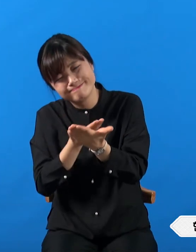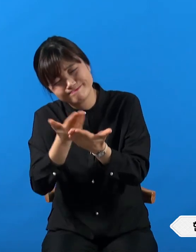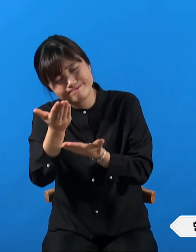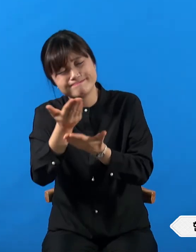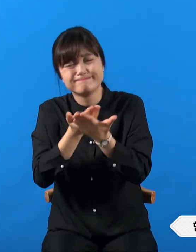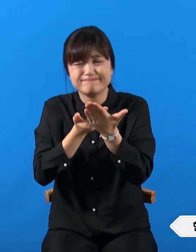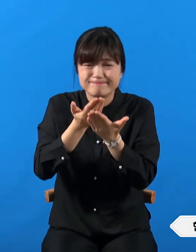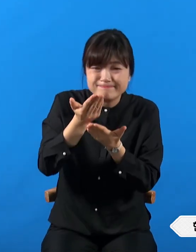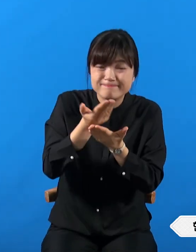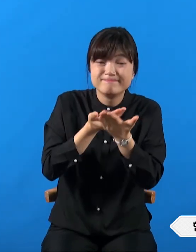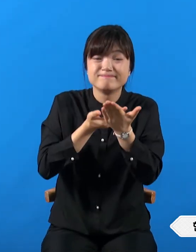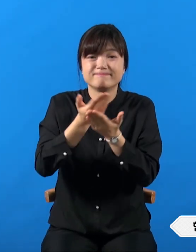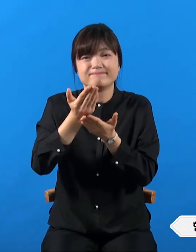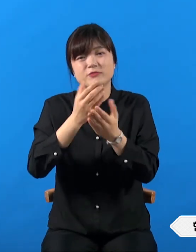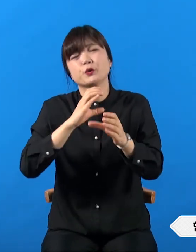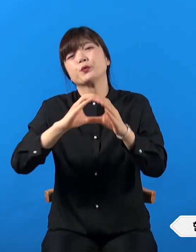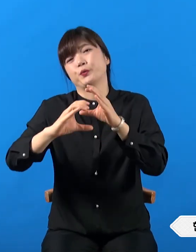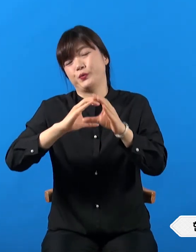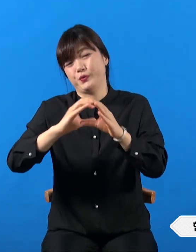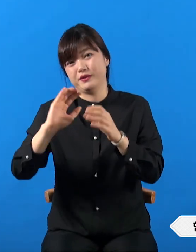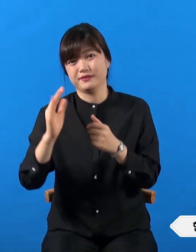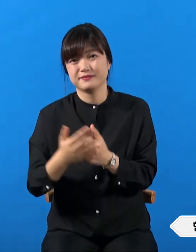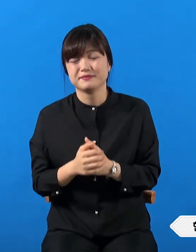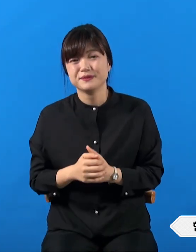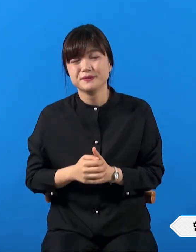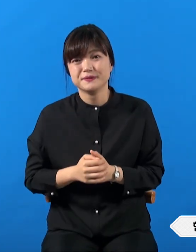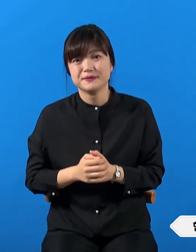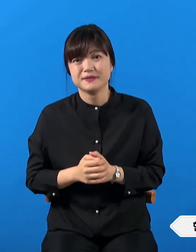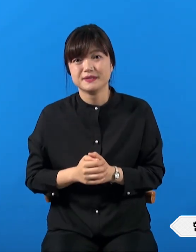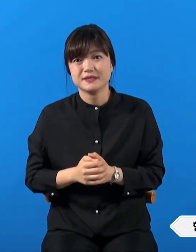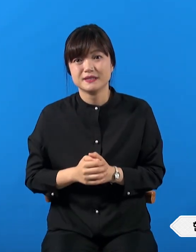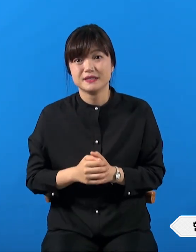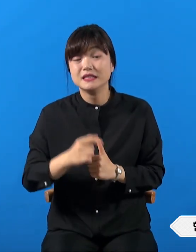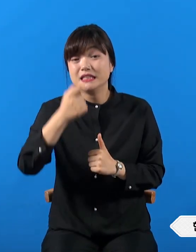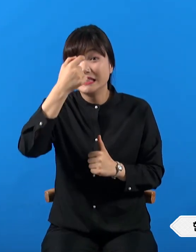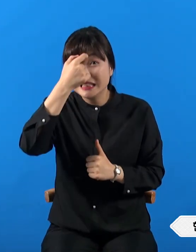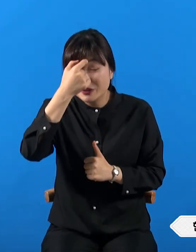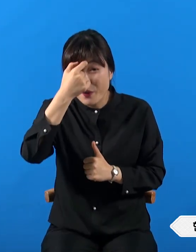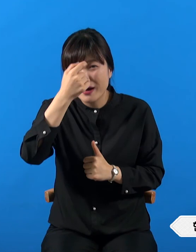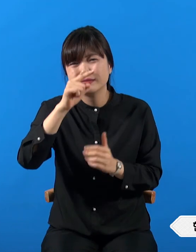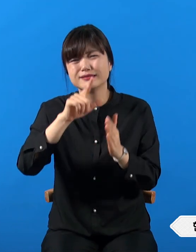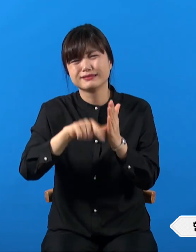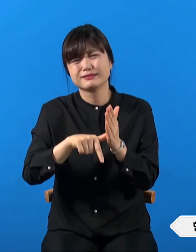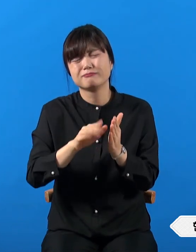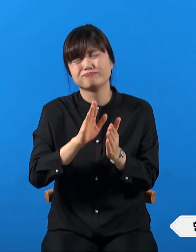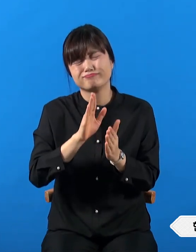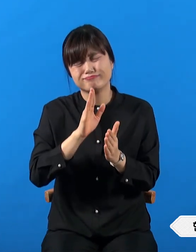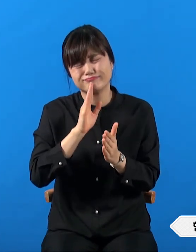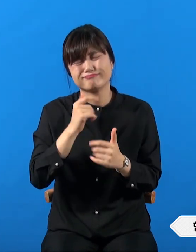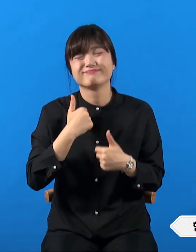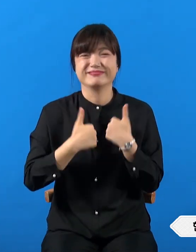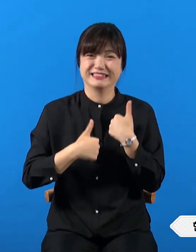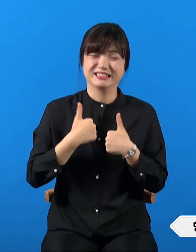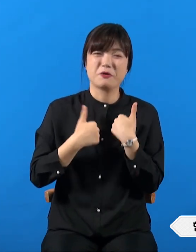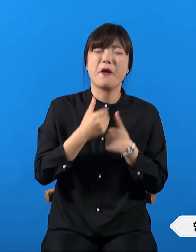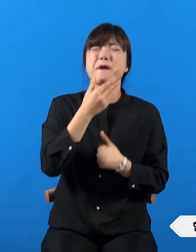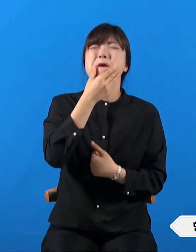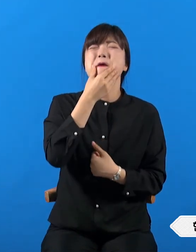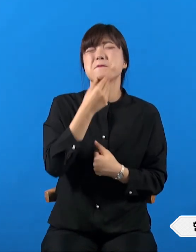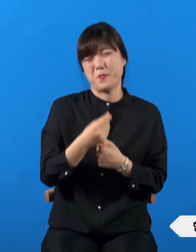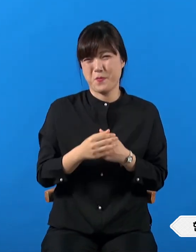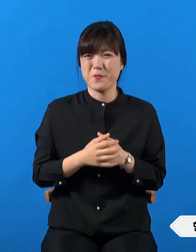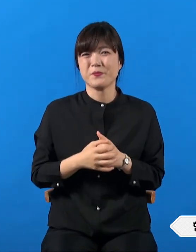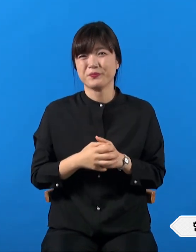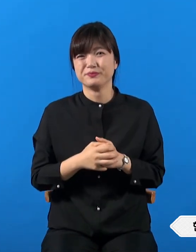나누면서 교제하고 교통하는 것이죠. 그래서 기도하는 그 시간이 가장 즐겁고